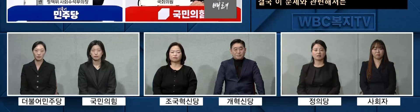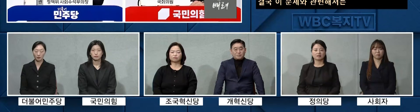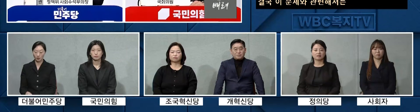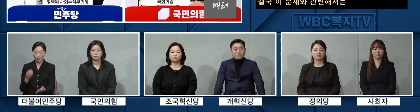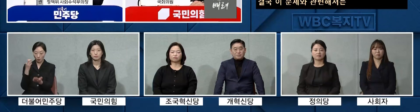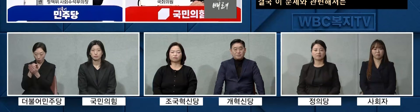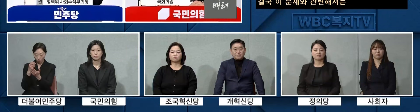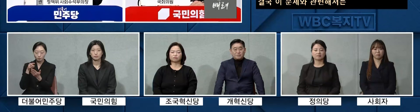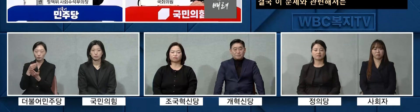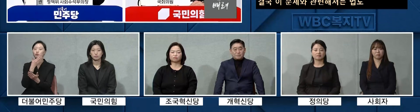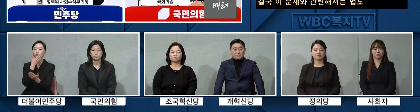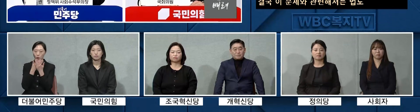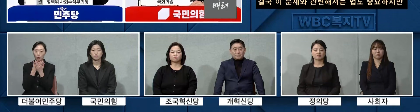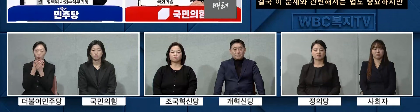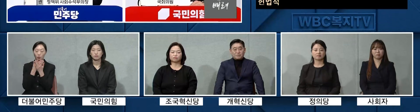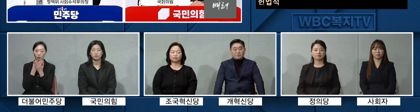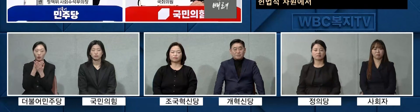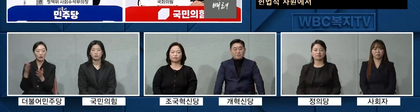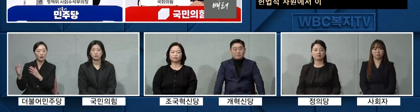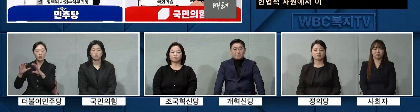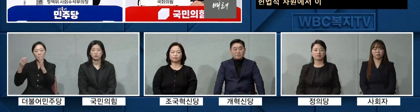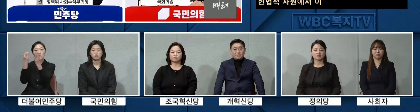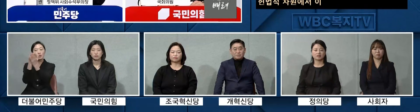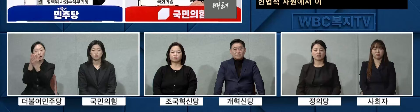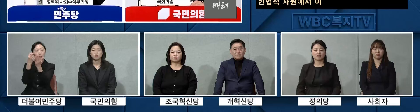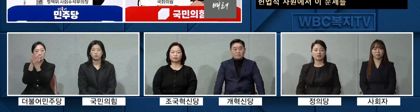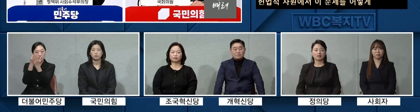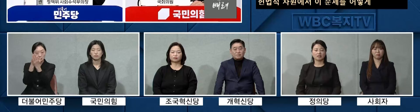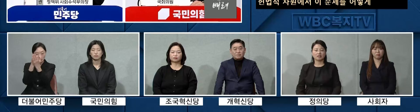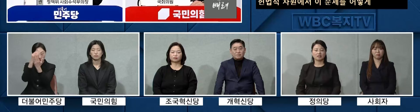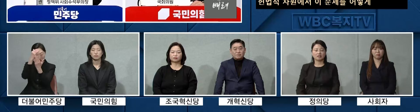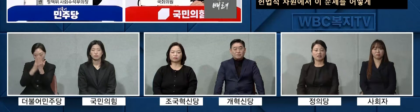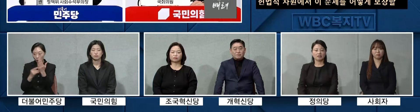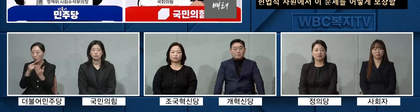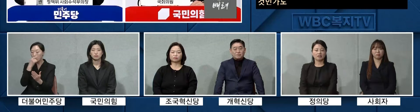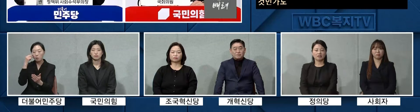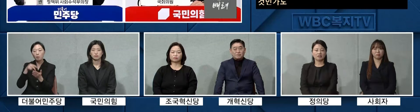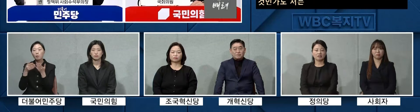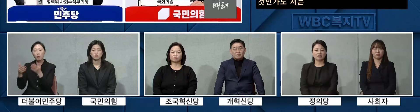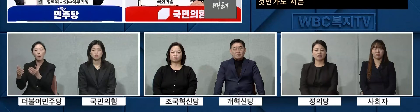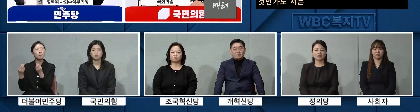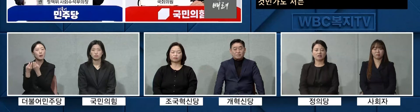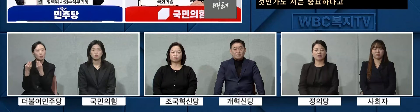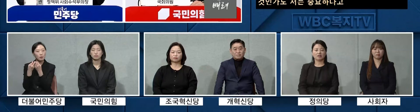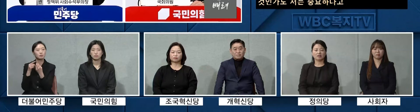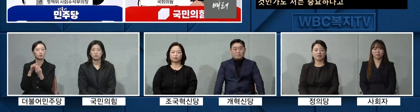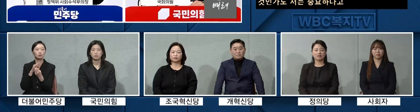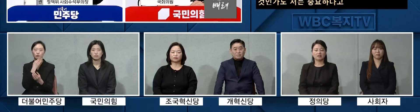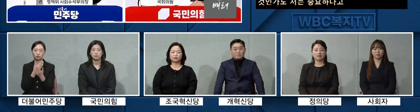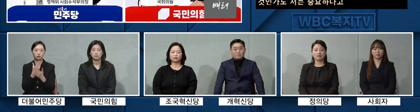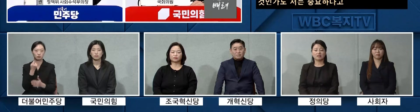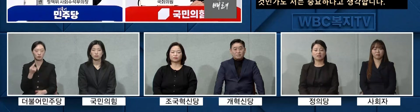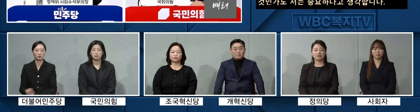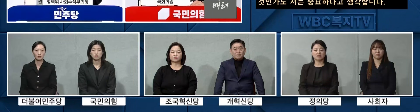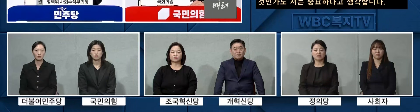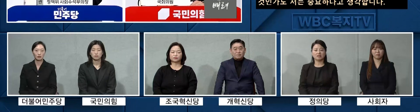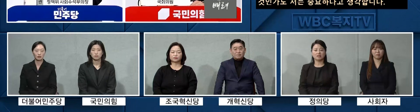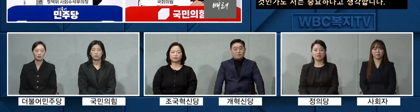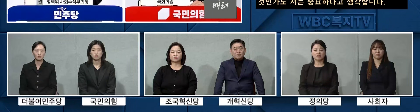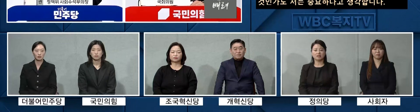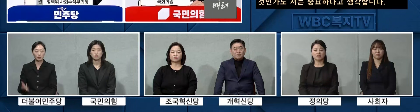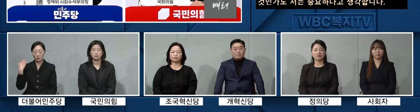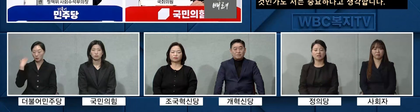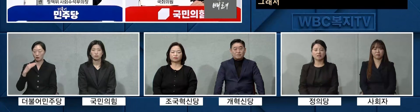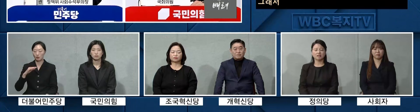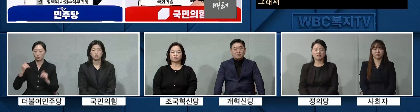헌법적 차원에서 이 문제를 어떻게 보장할 것인가도 저는 중요하다고 생각합니다. 그래서 최근에 우원식